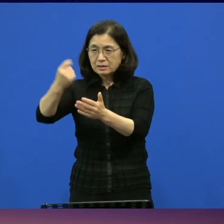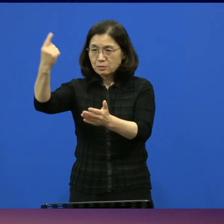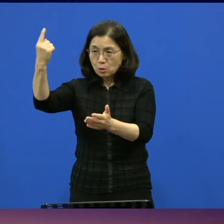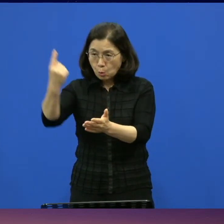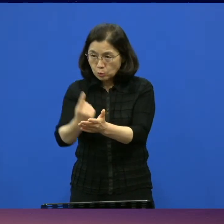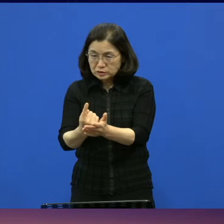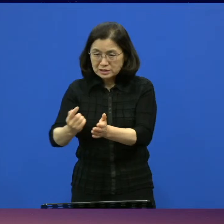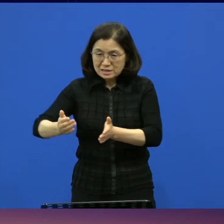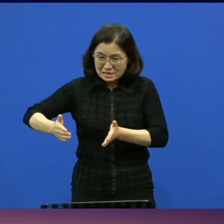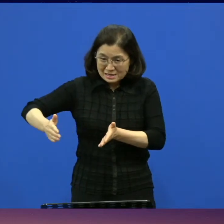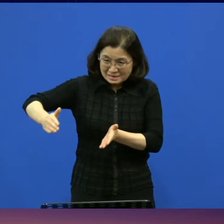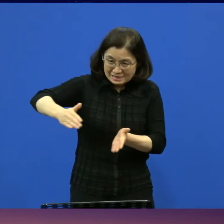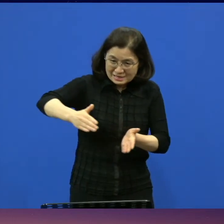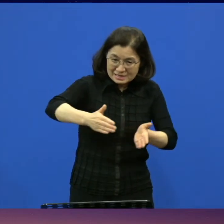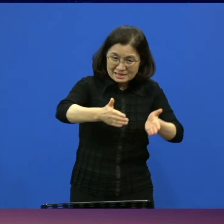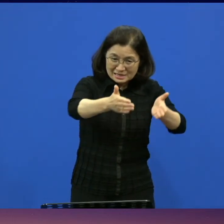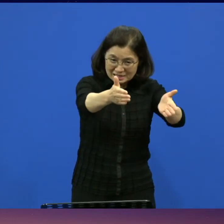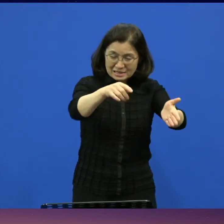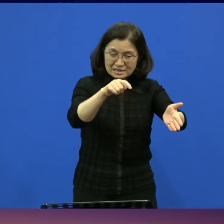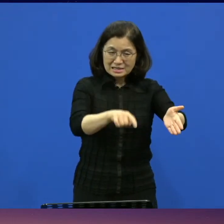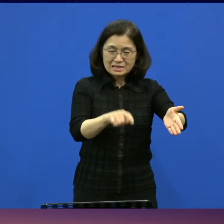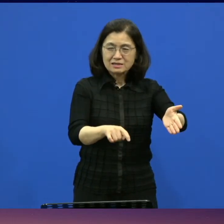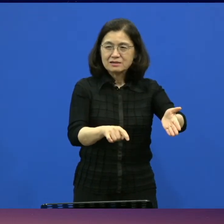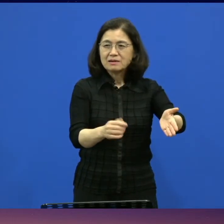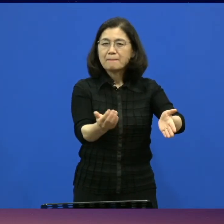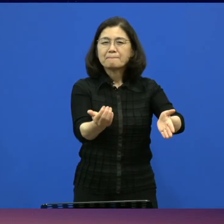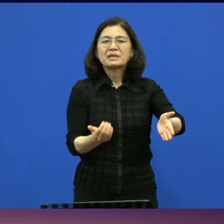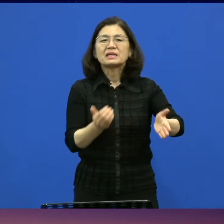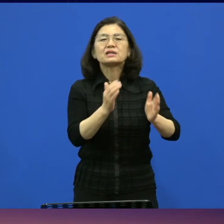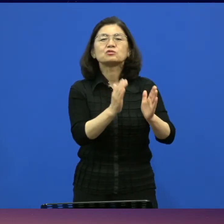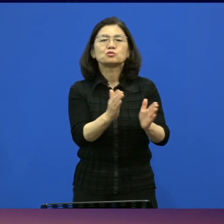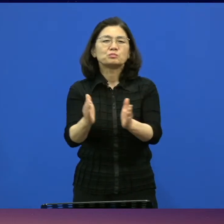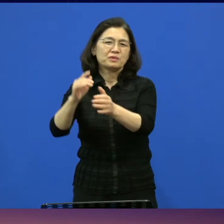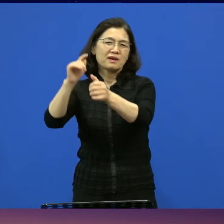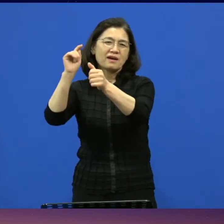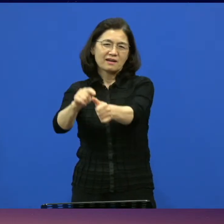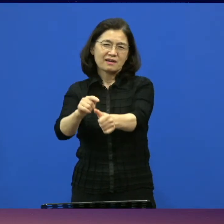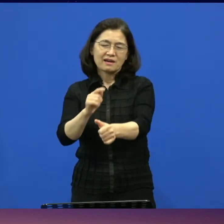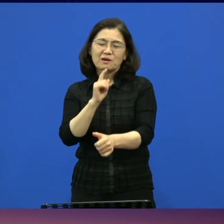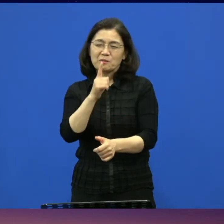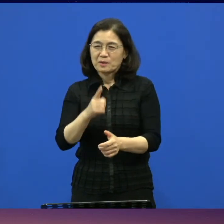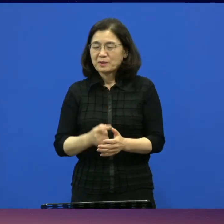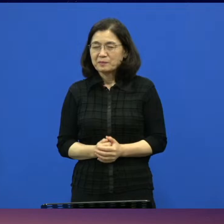길을 여호와의 오실 그 대로를 준비하라. 그렇게 하시는 거죠.